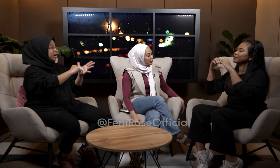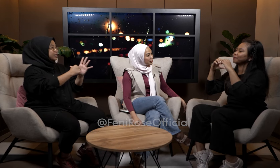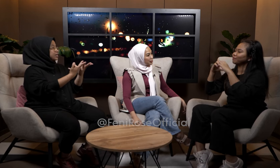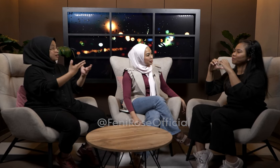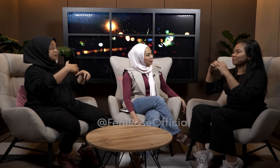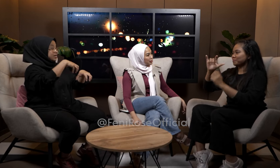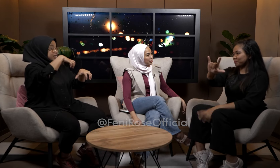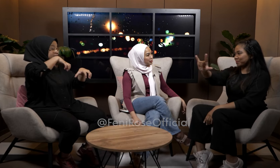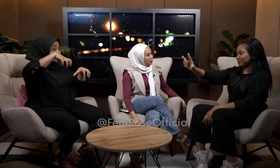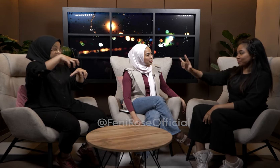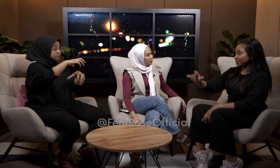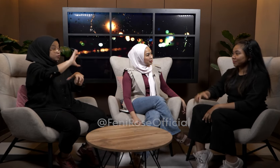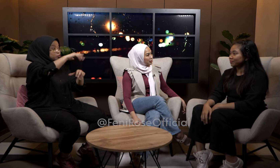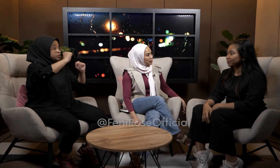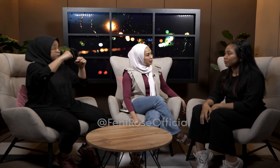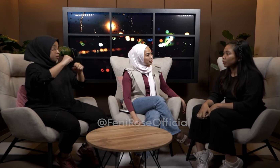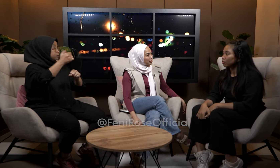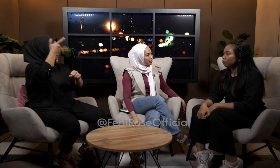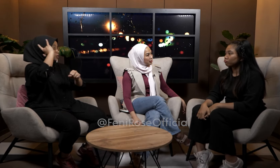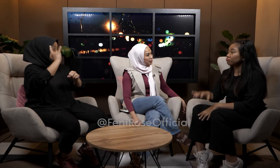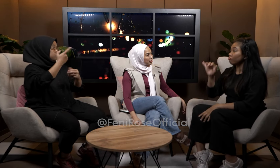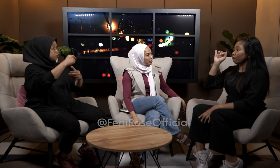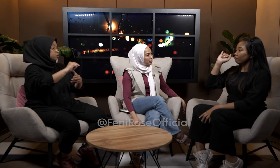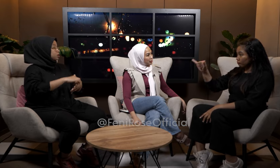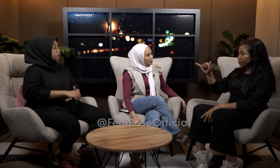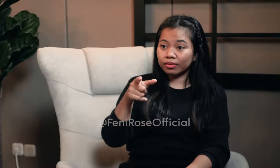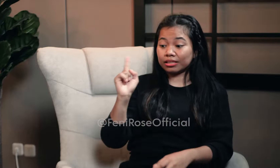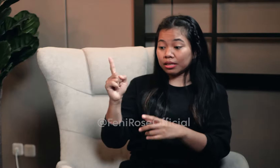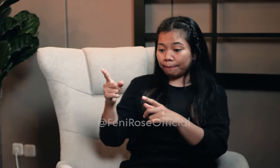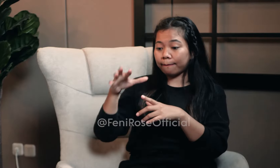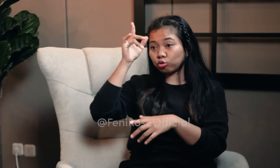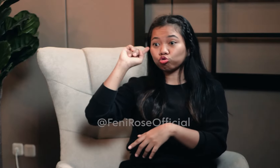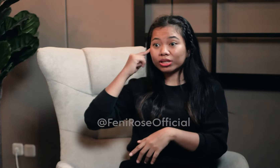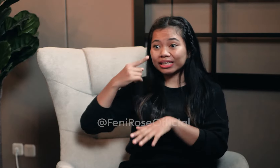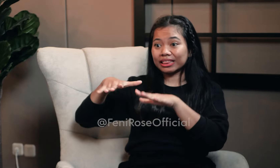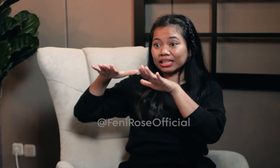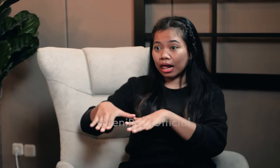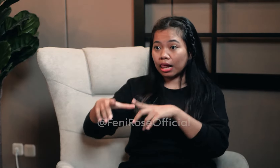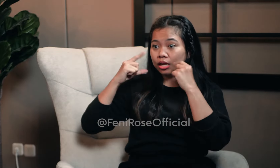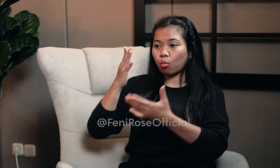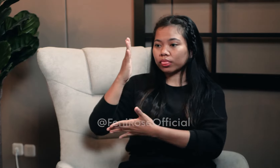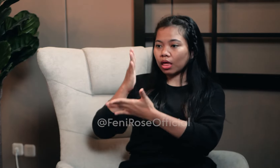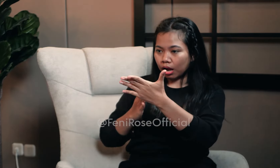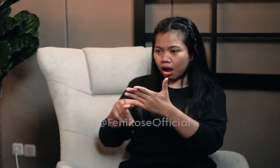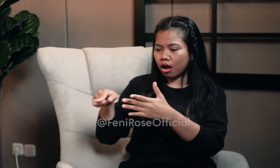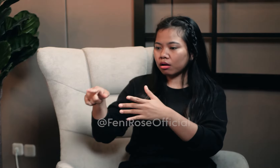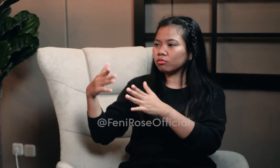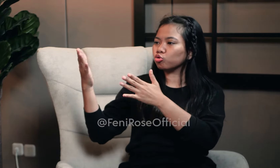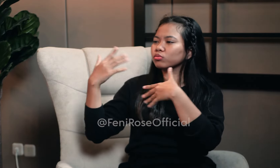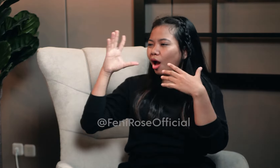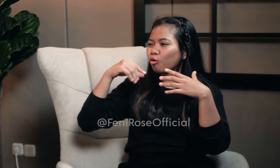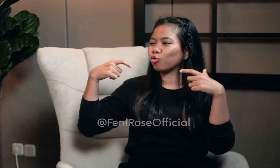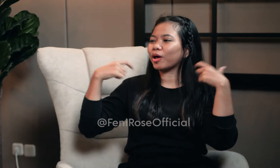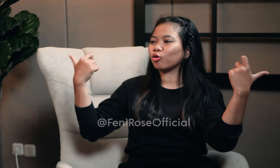artinya daerah semua sepakat Ganjar betul Iya artinya ada kesepakatan sebuat sebelum memiliki nama atau